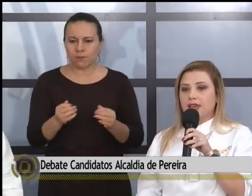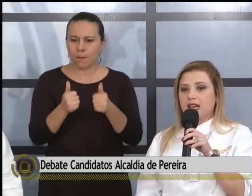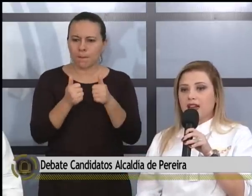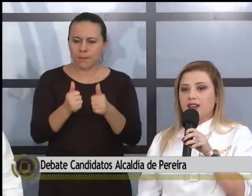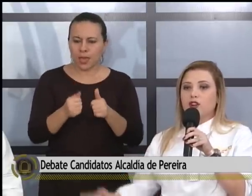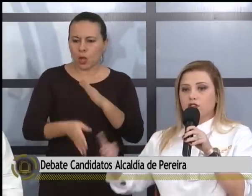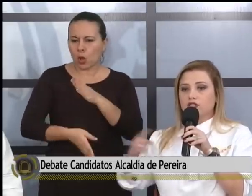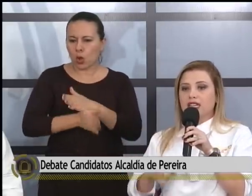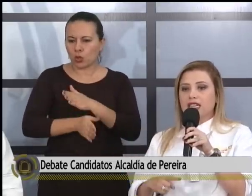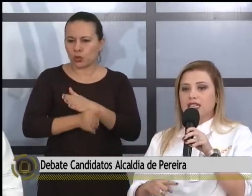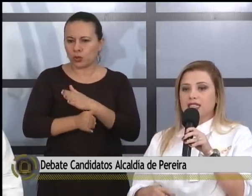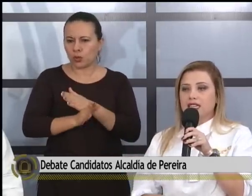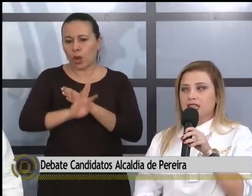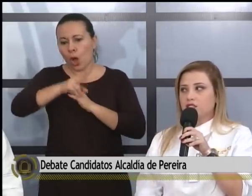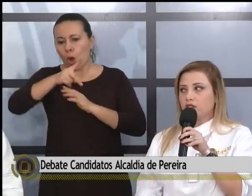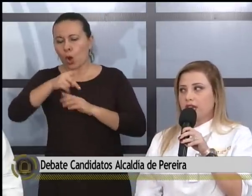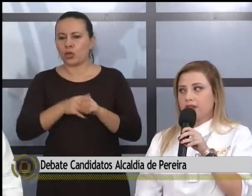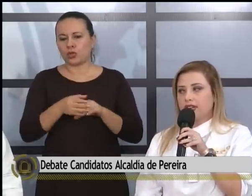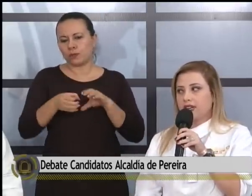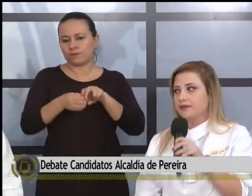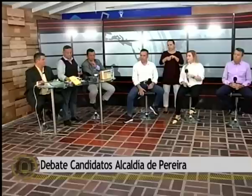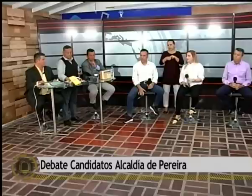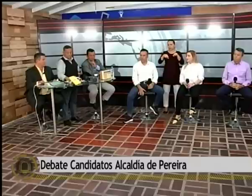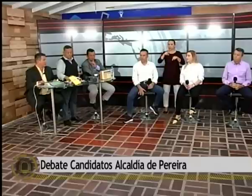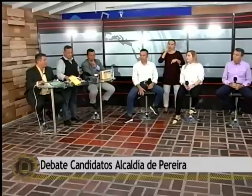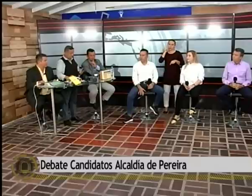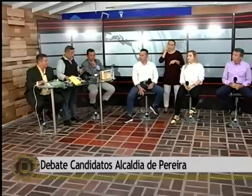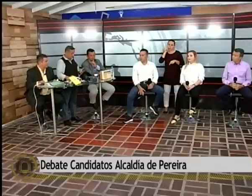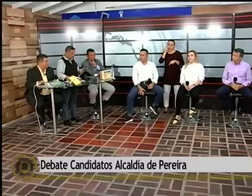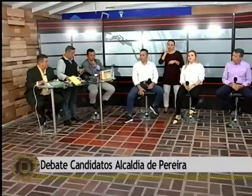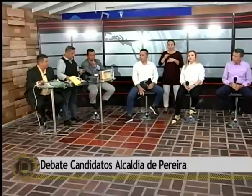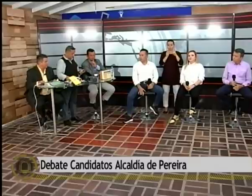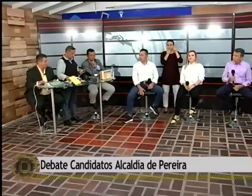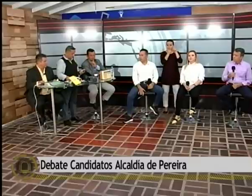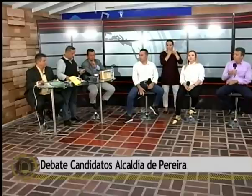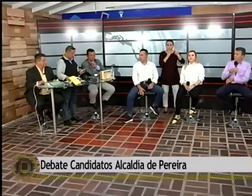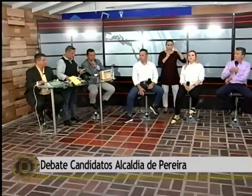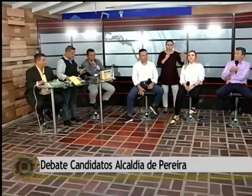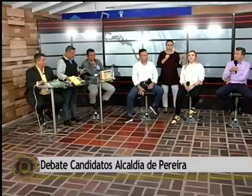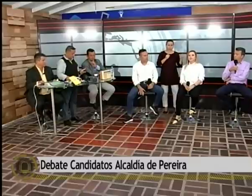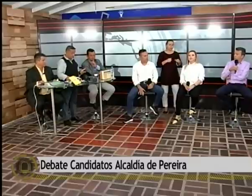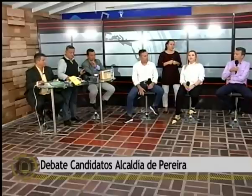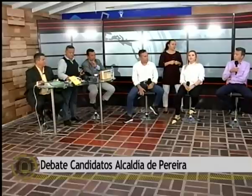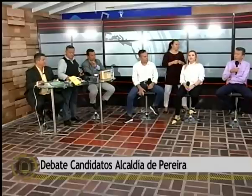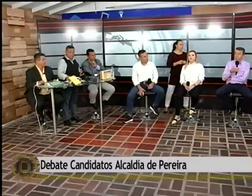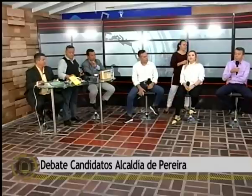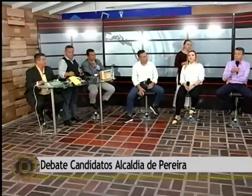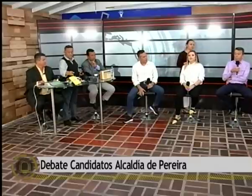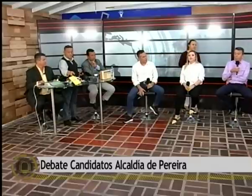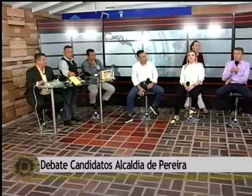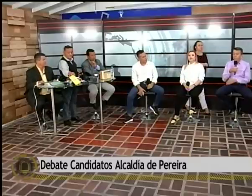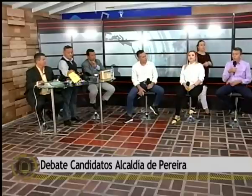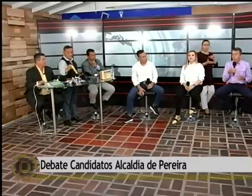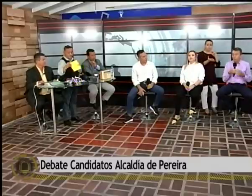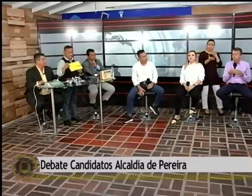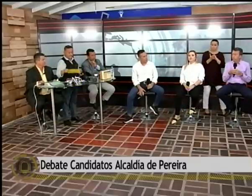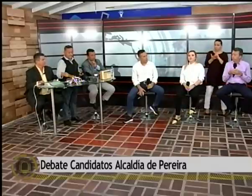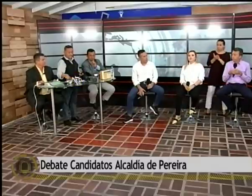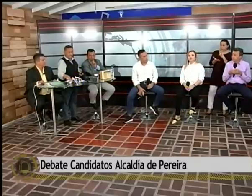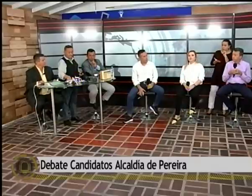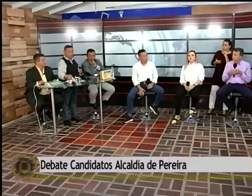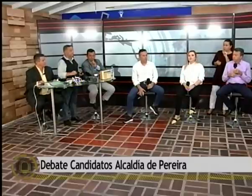ese megacable con otras líneas en la ciudad de Pereira. Doctor Carlos Alfredo, la misma pregunta. La misma pregunta. Sí, señor. Fue un